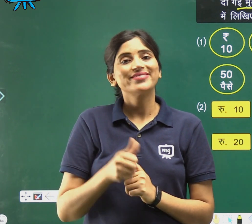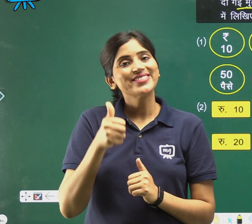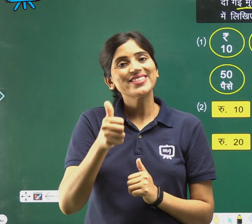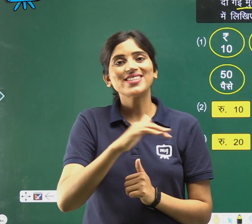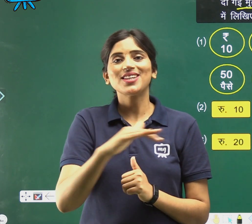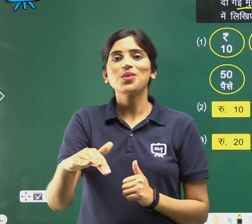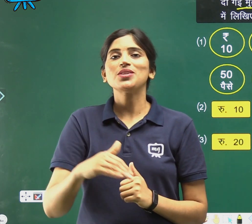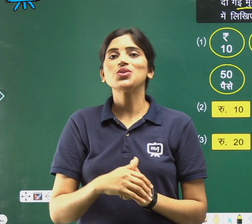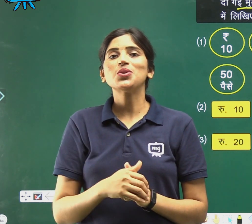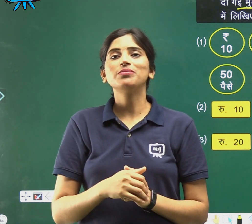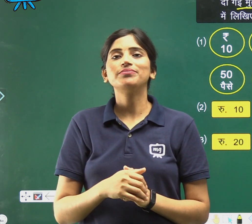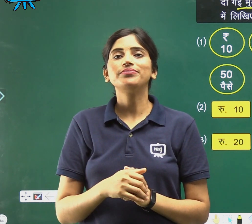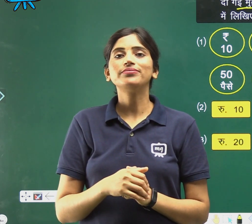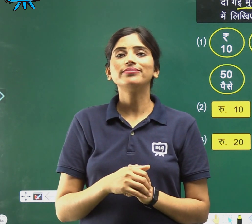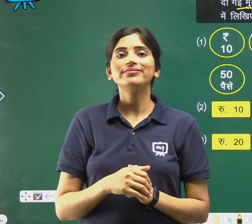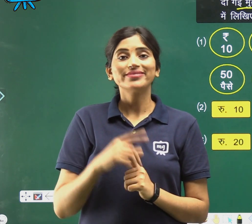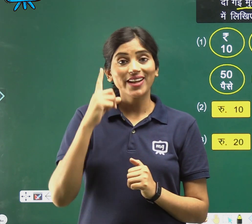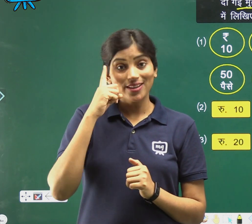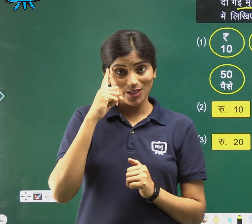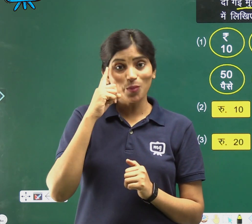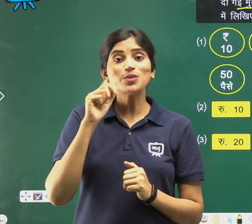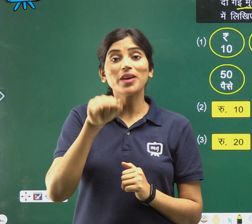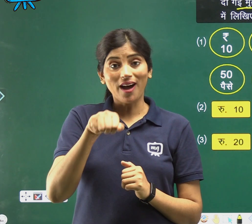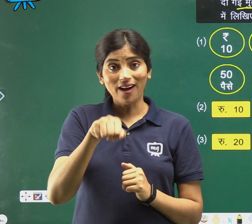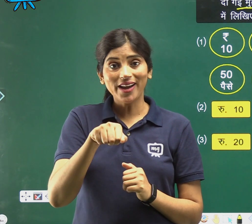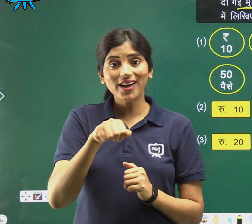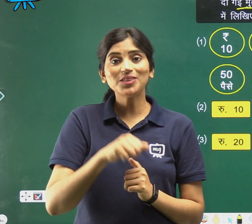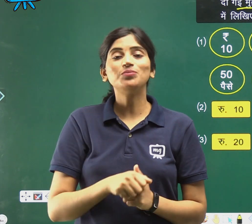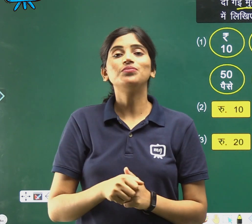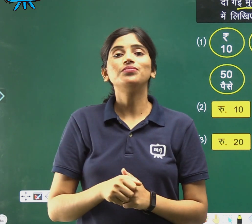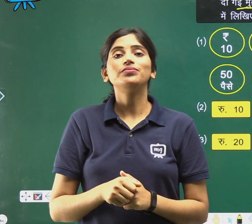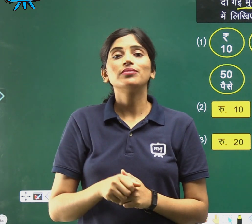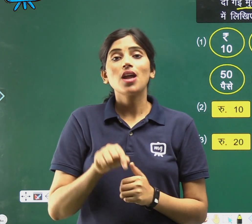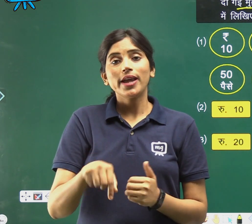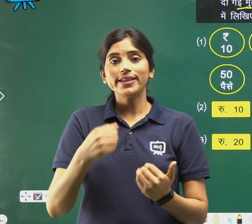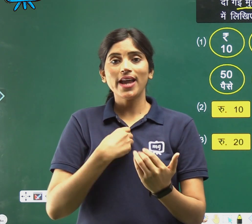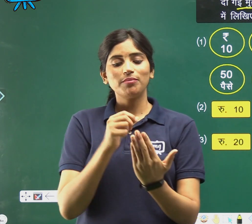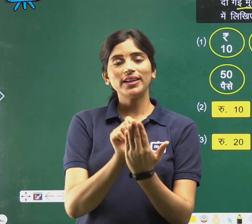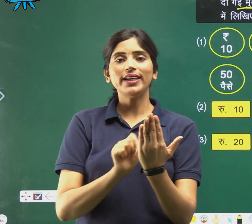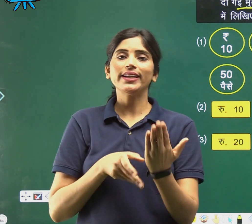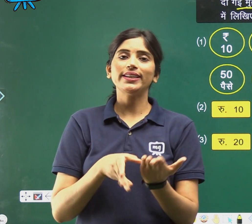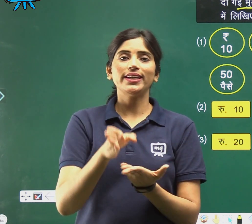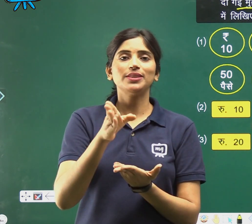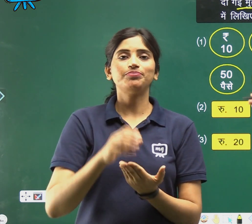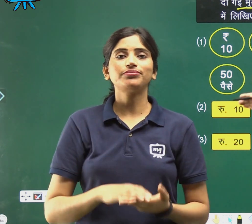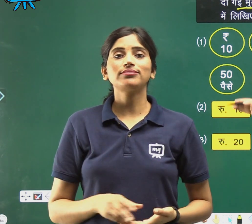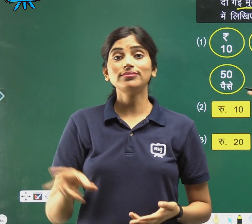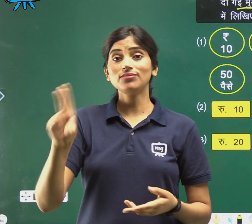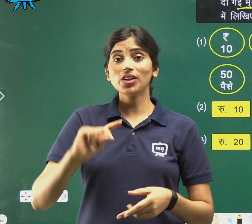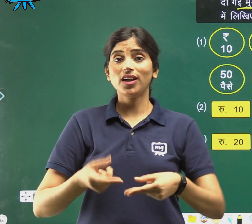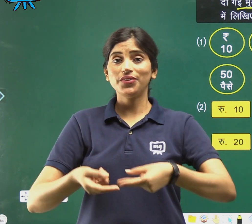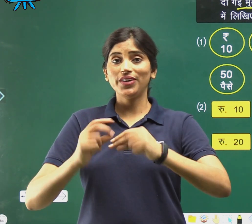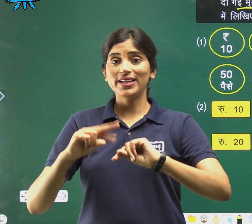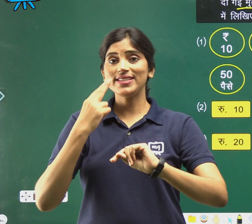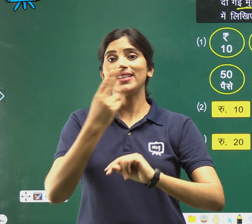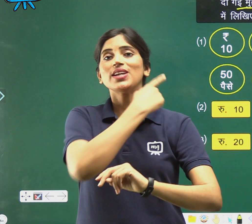ठीक है बच्चों, समझ में आया? ये हमने लिख दिए। फिर नीचे